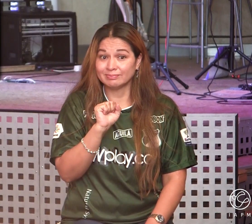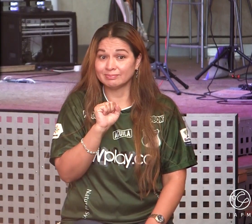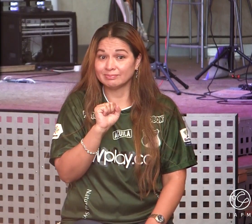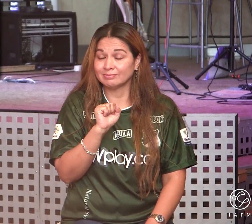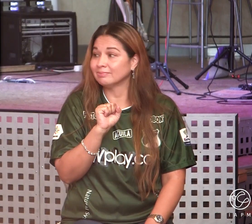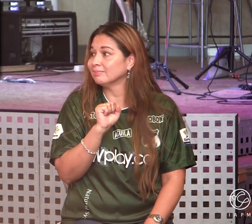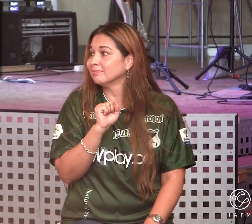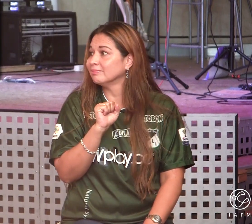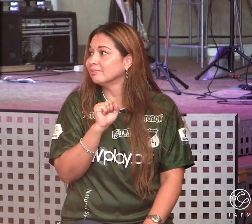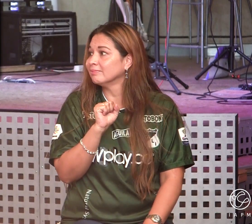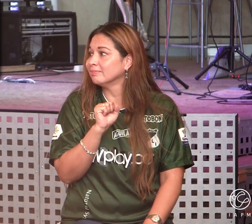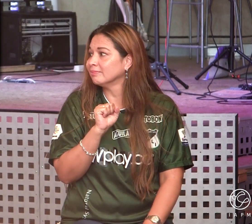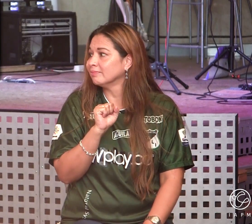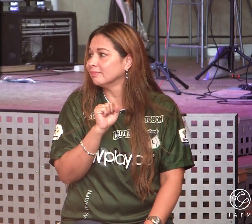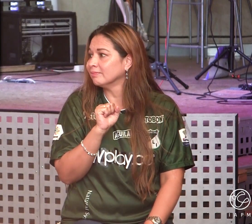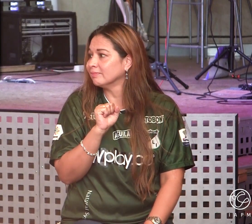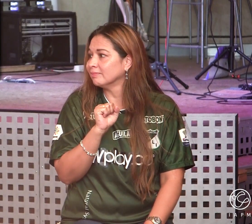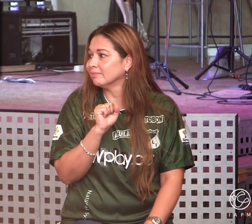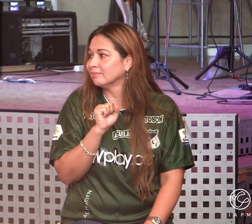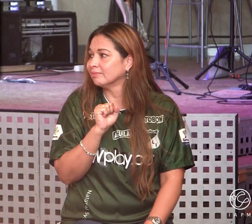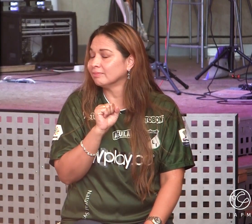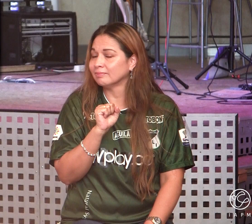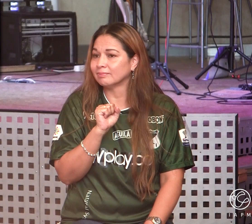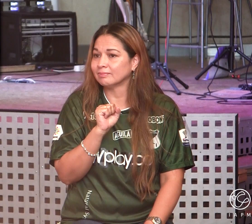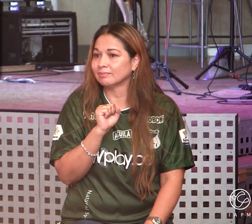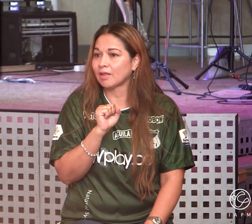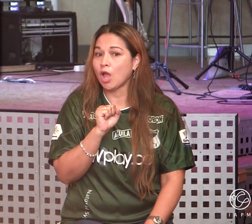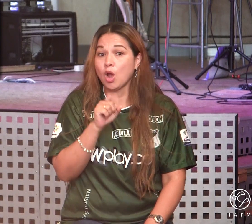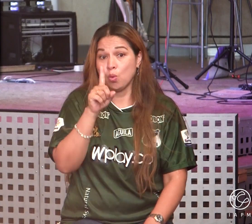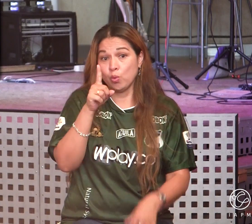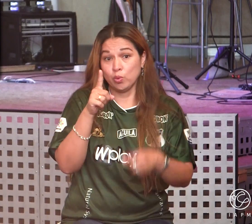que solamente vamos a enfocarnos en el menor, el que hemos